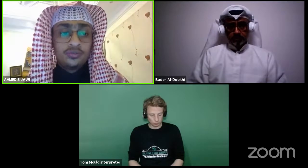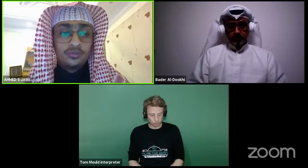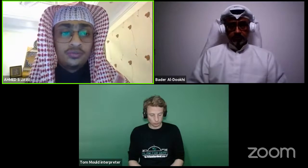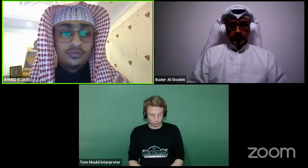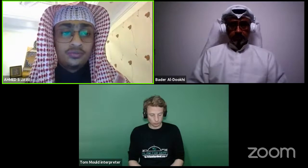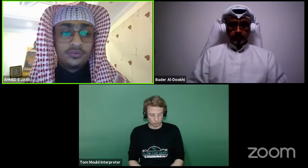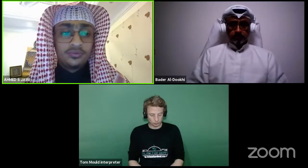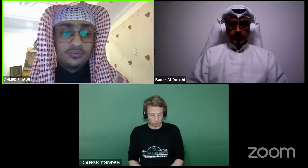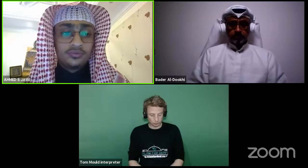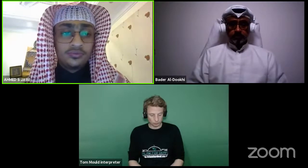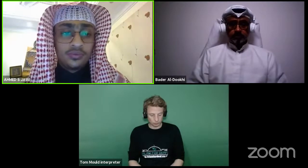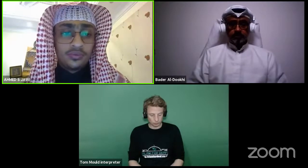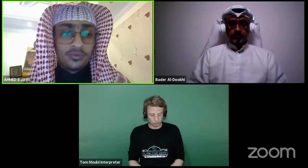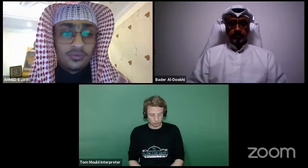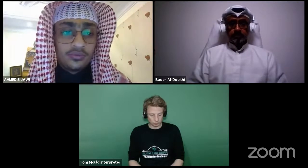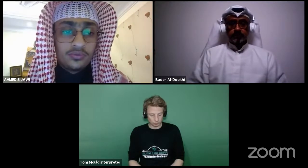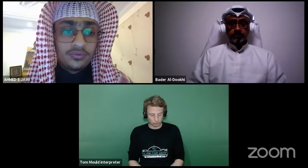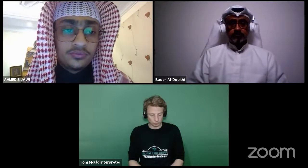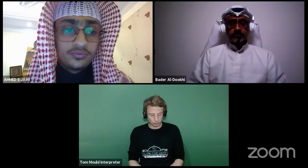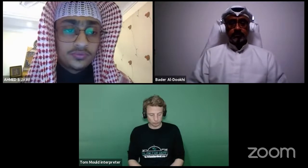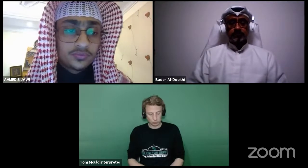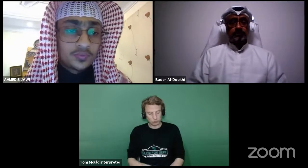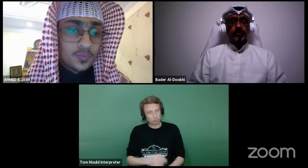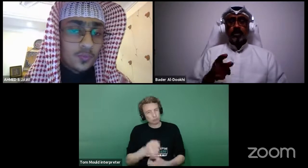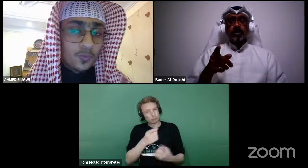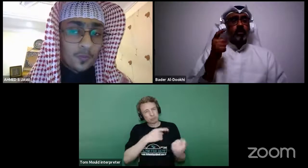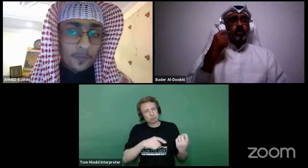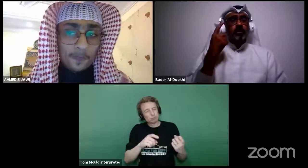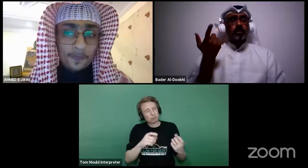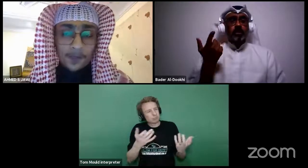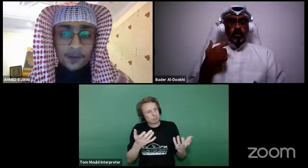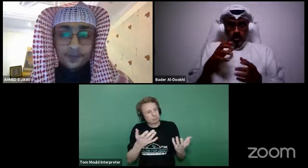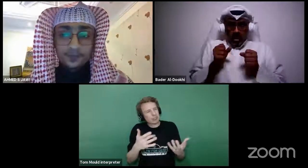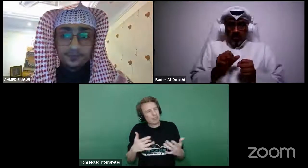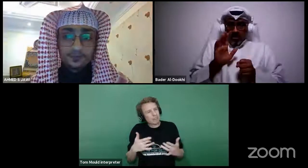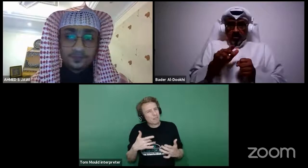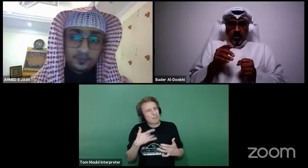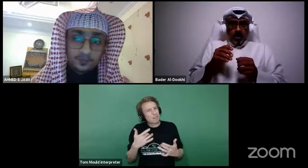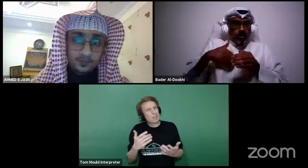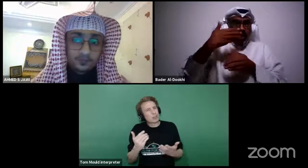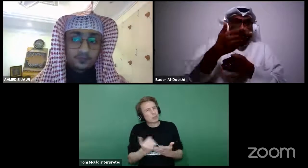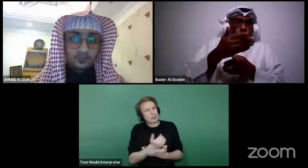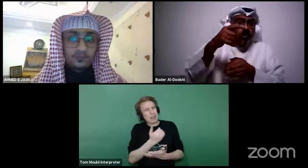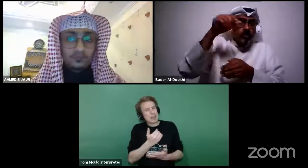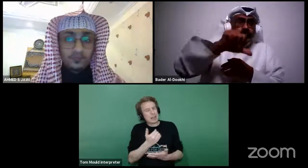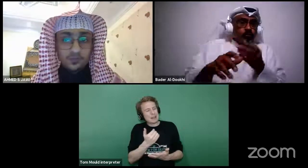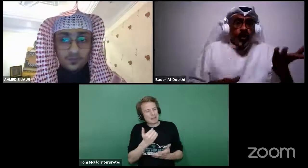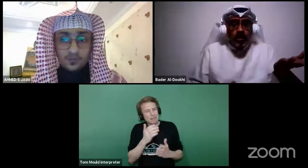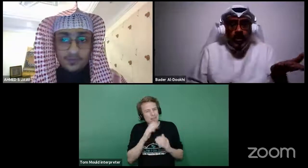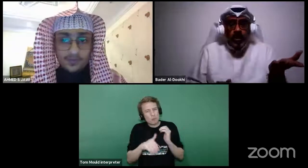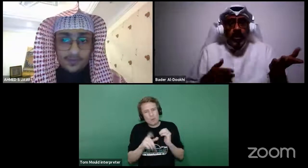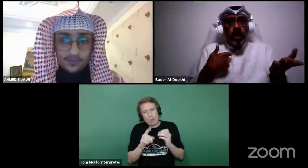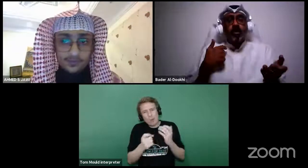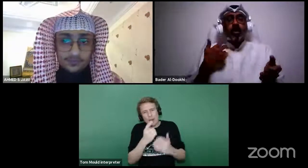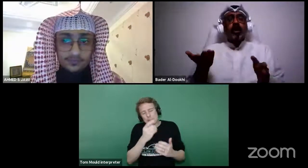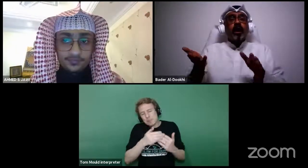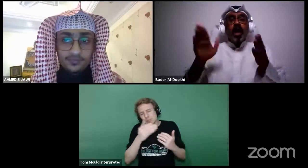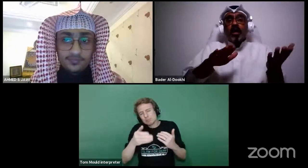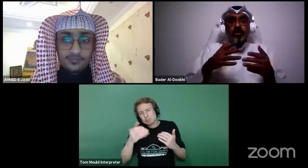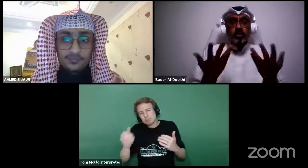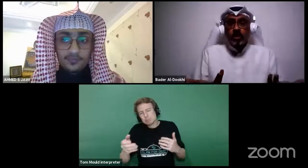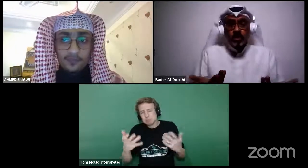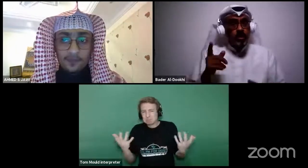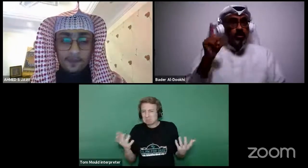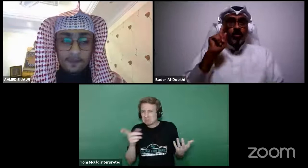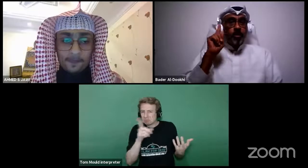يشعرون. Do they then feel secure from the coming against them or of the coveting? Do they then